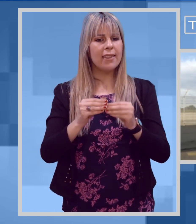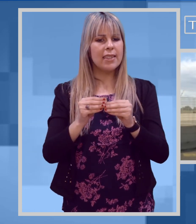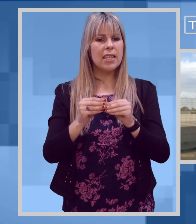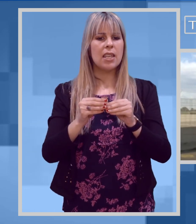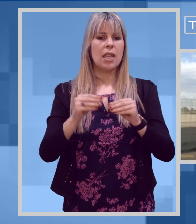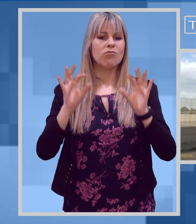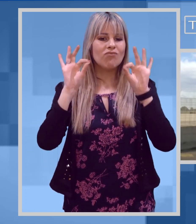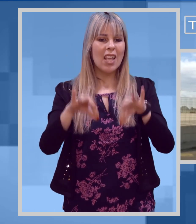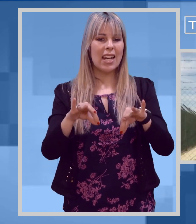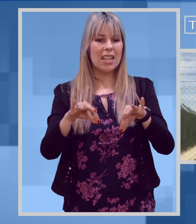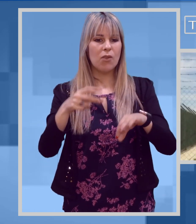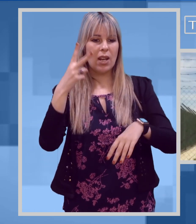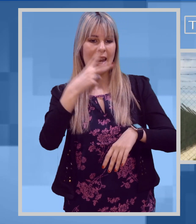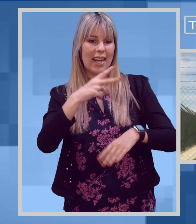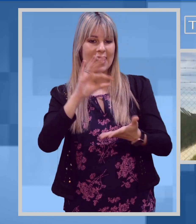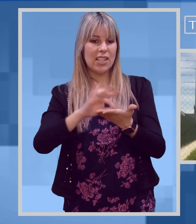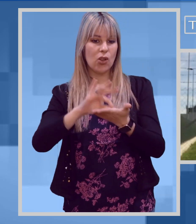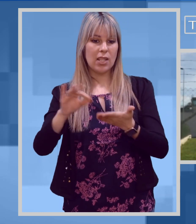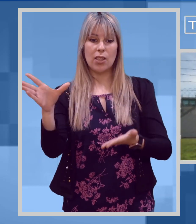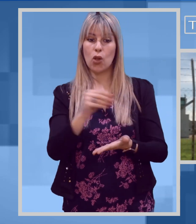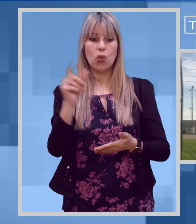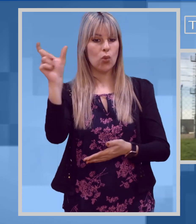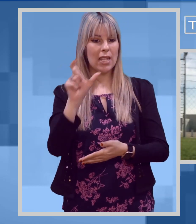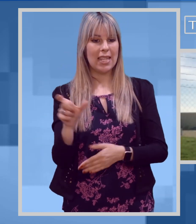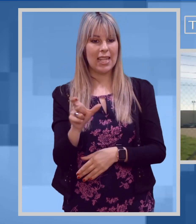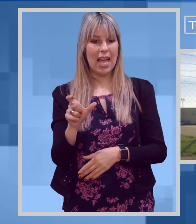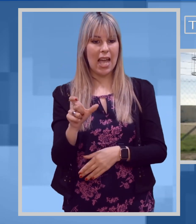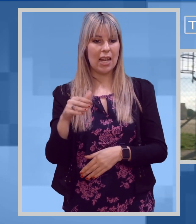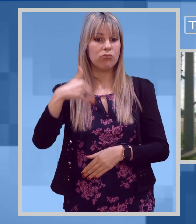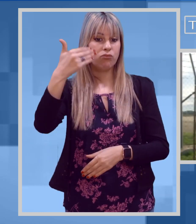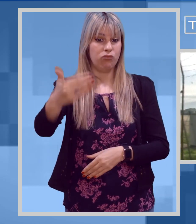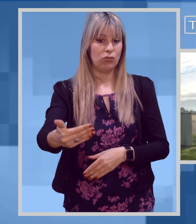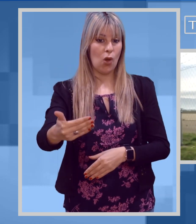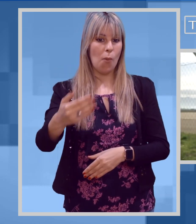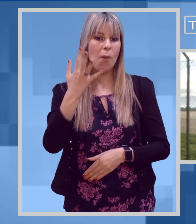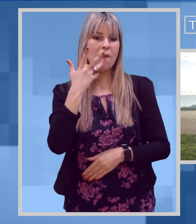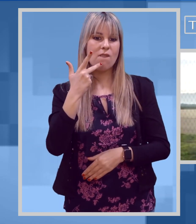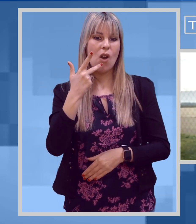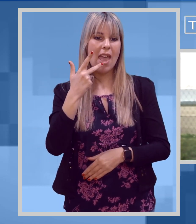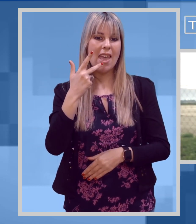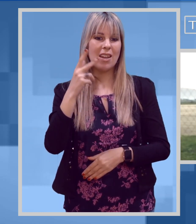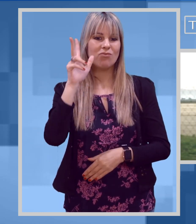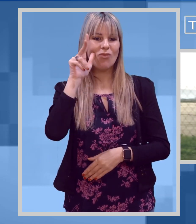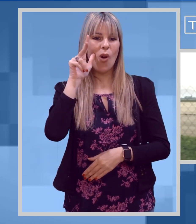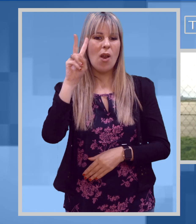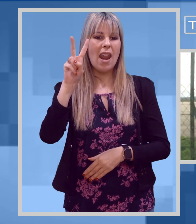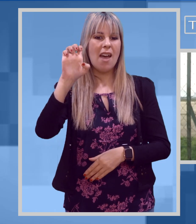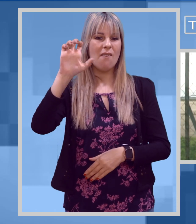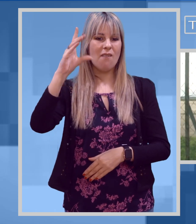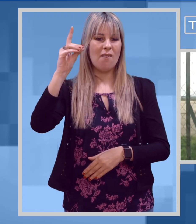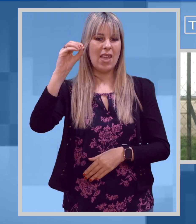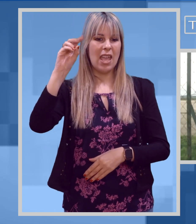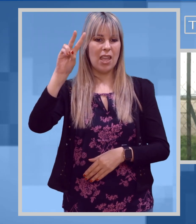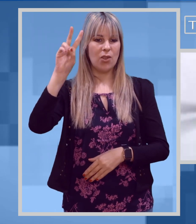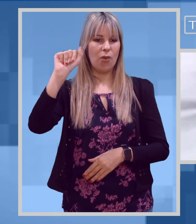i quali successivamente, per volere della vedova Falcone, verranno esposti